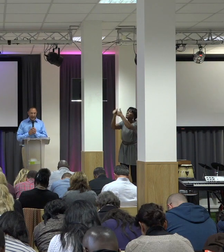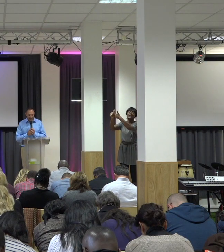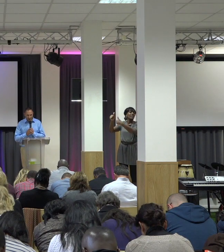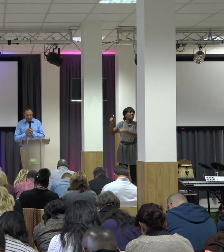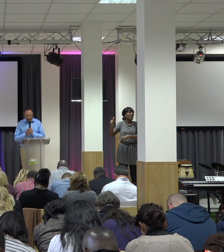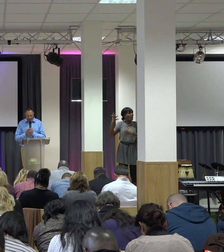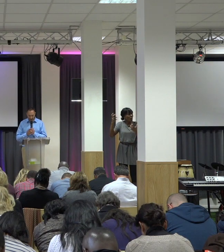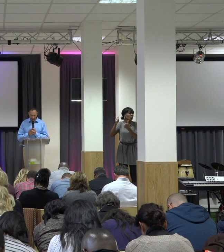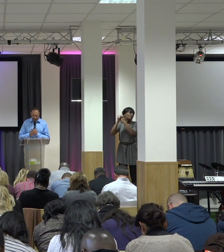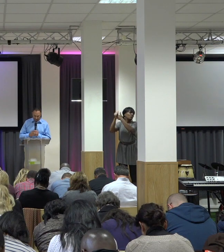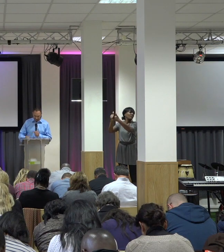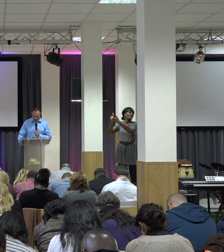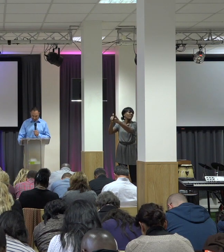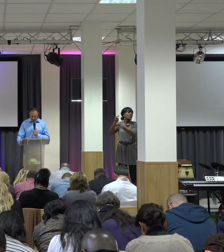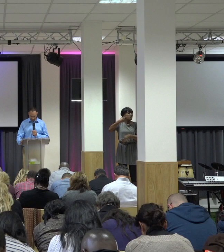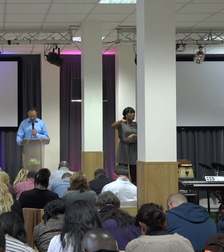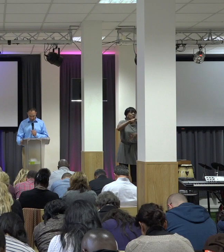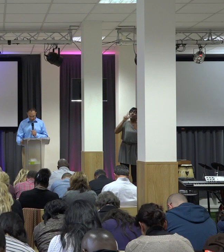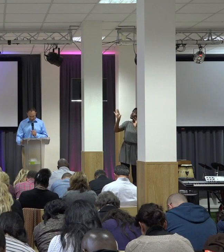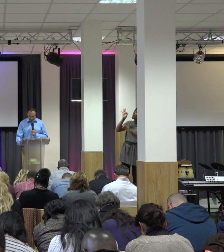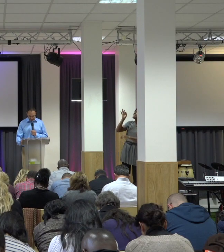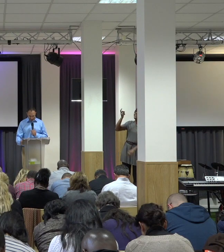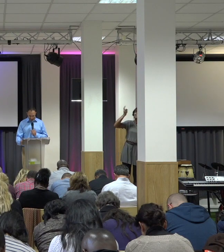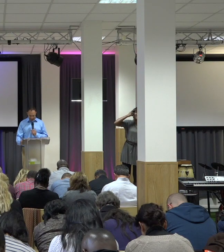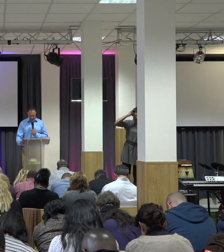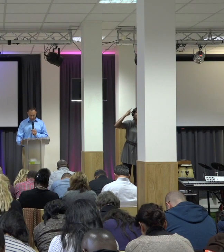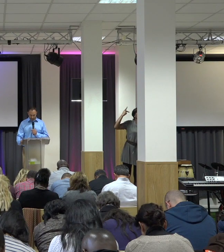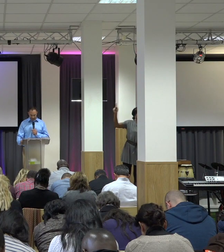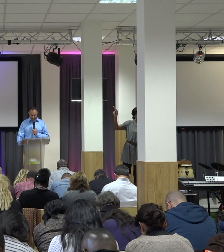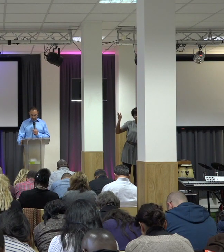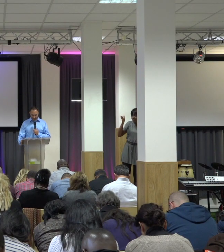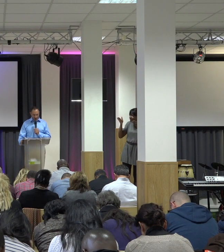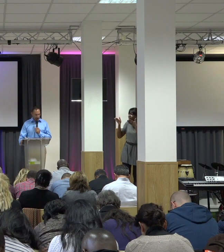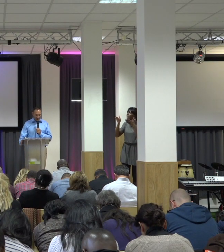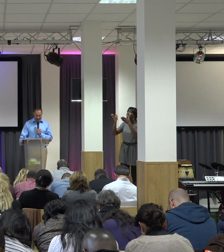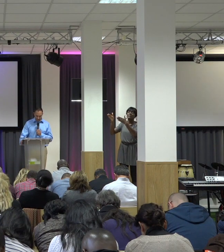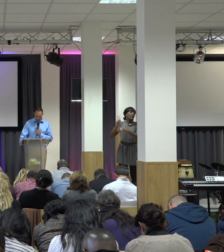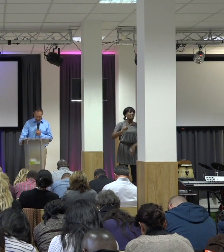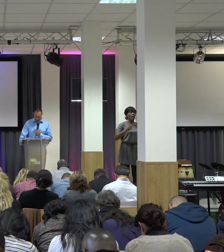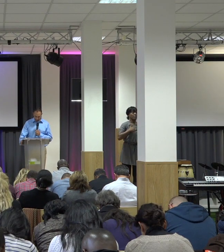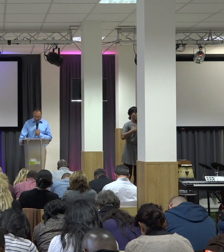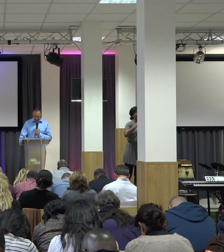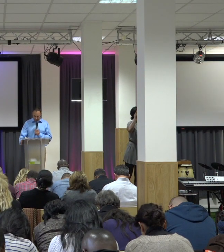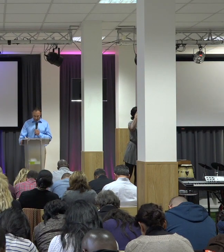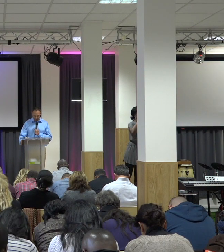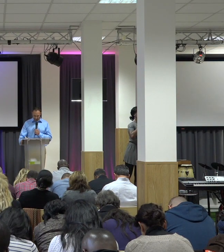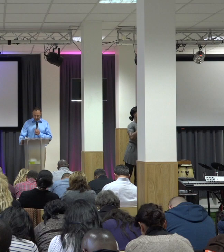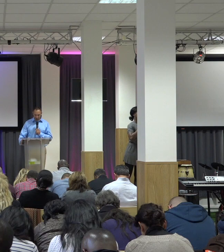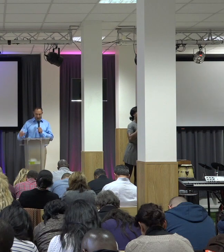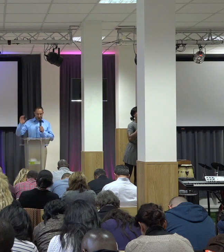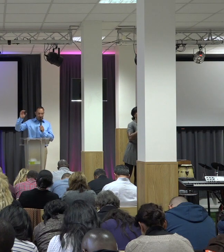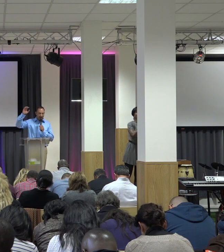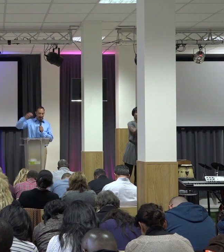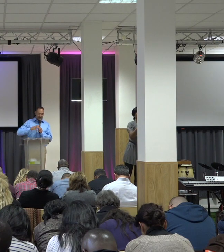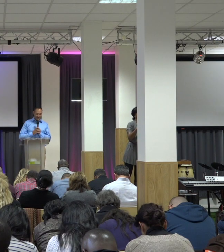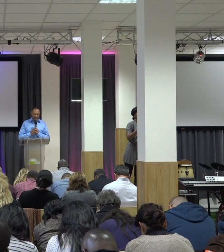in the counsel of your wisdom Nous choisissons de vivre selon ta sagesse and not our own, et pas selon la nôtre. so